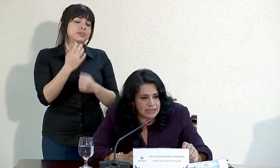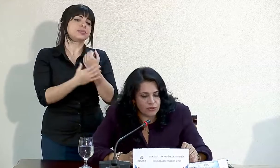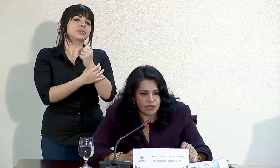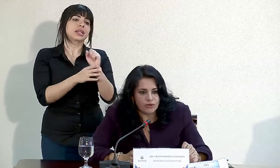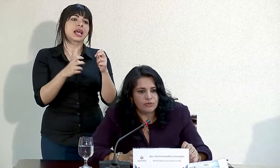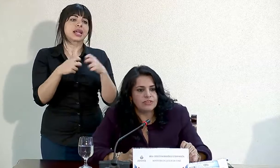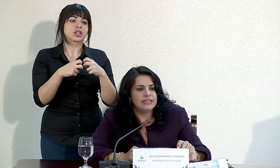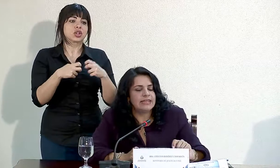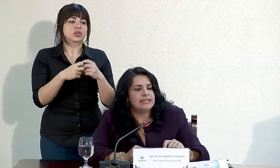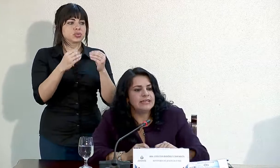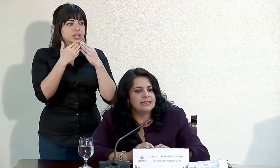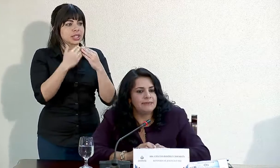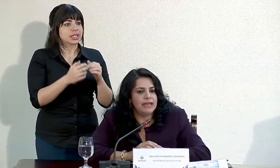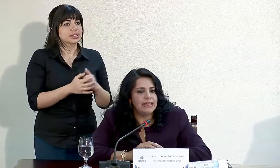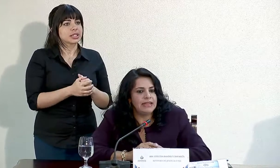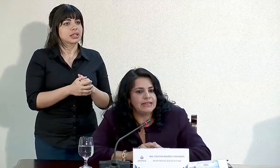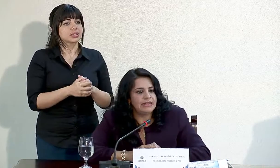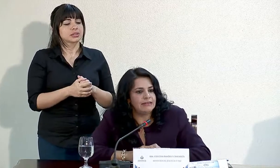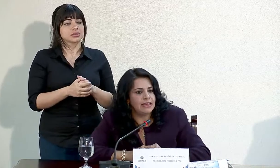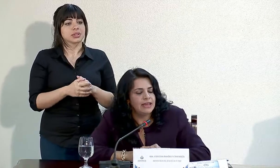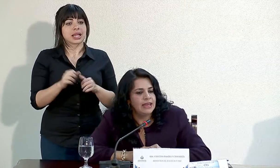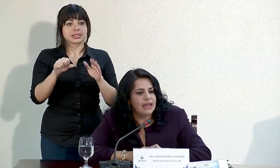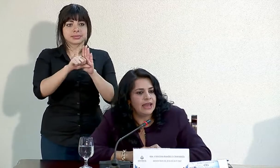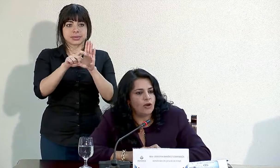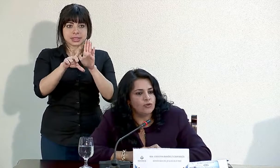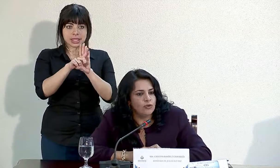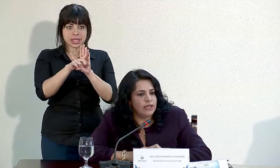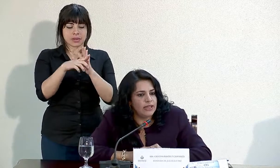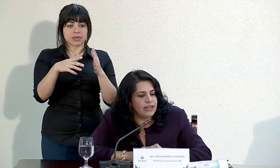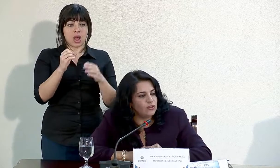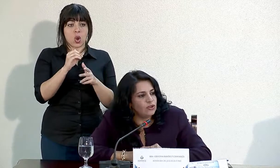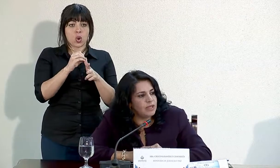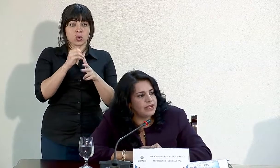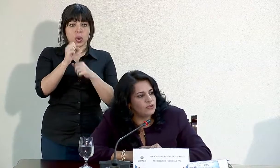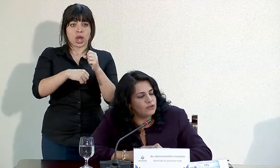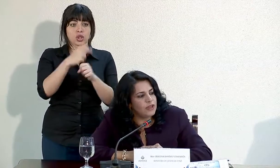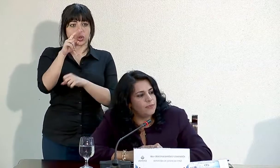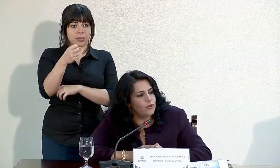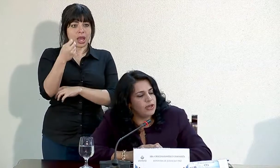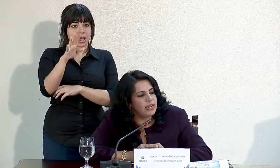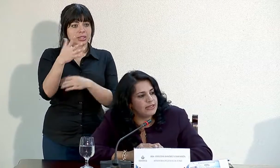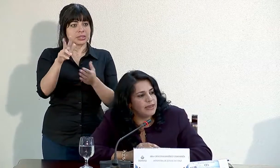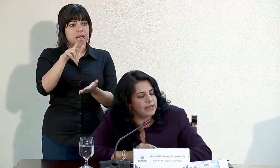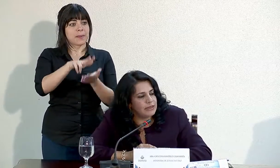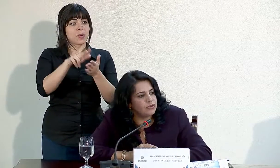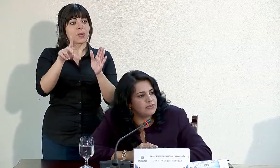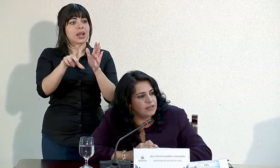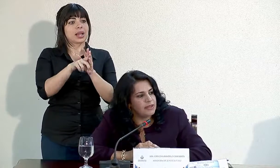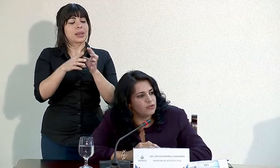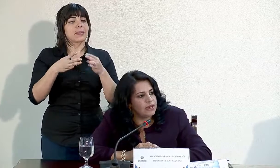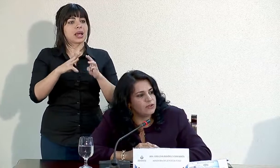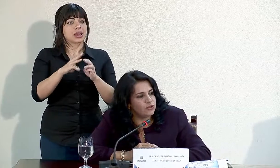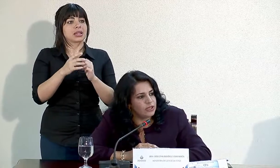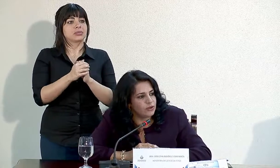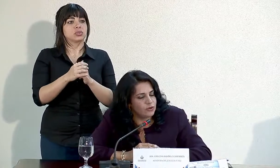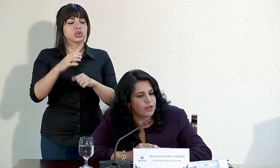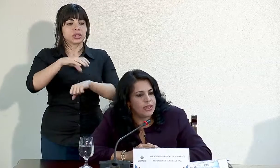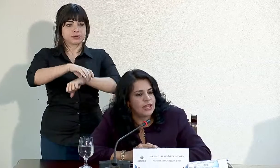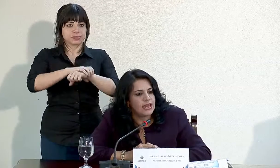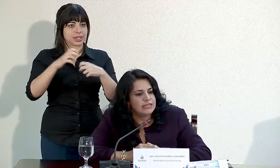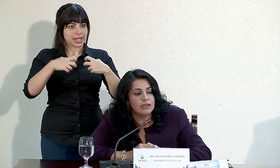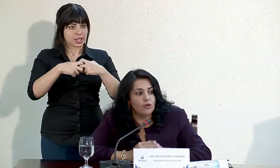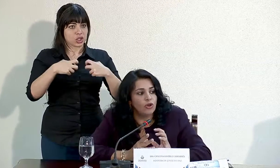Brazaletes electrónicos, muchas gracias. Asamblea Legislativa, a octubre del año 2014 aprobó la Ley de Mecanismos de Seguimiento